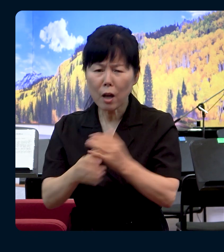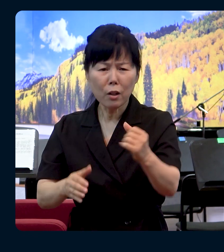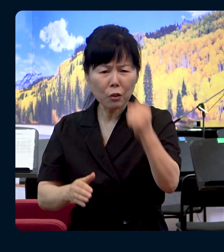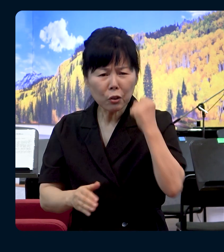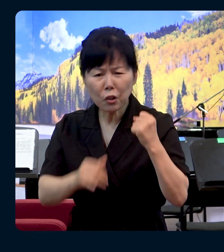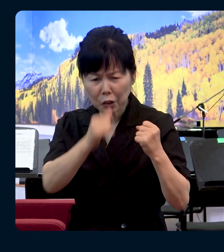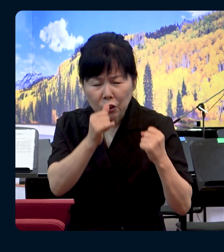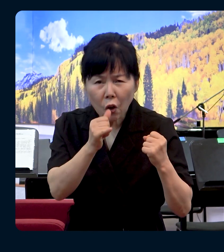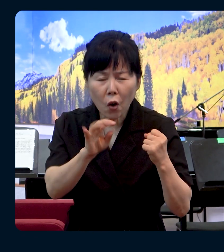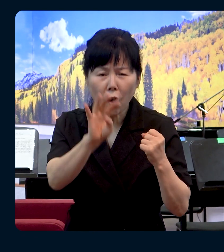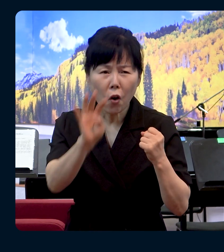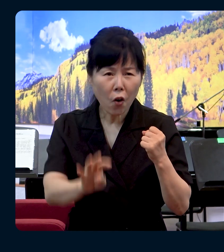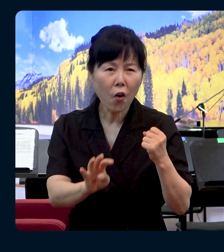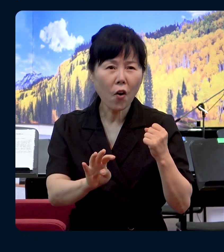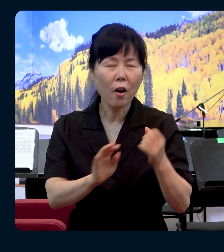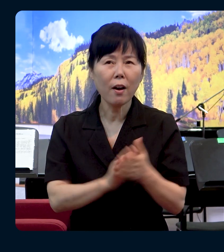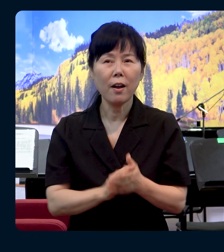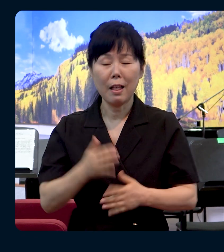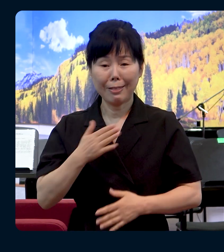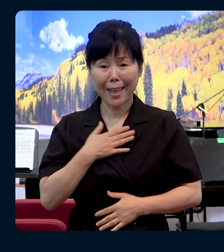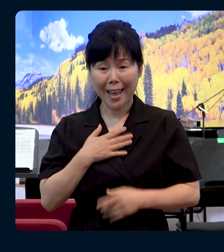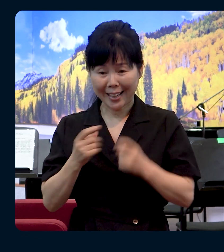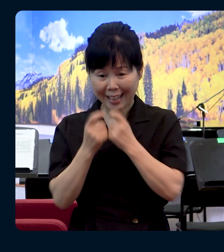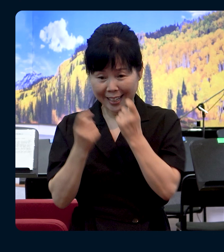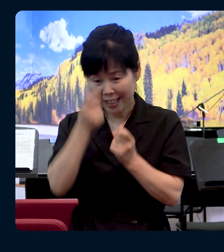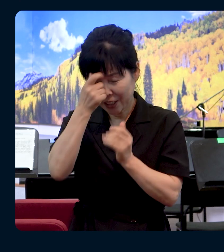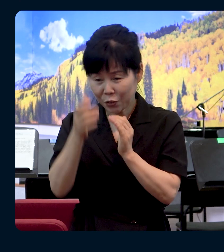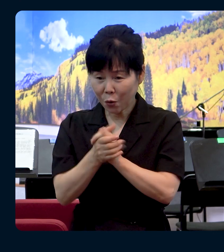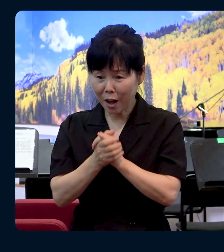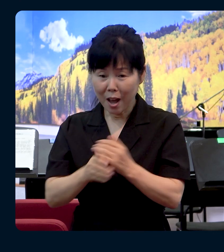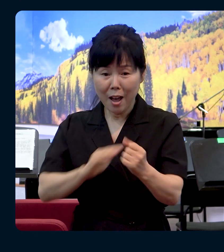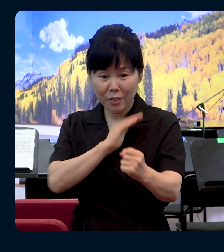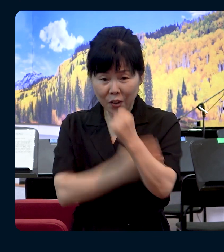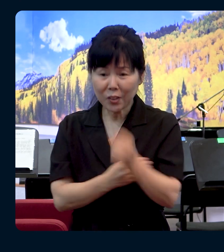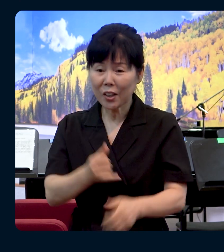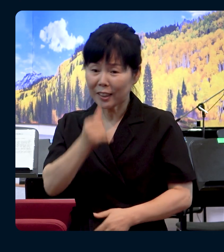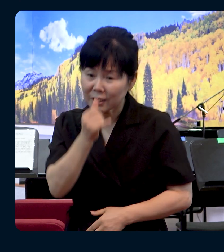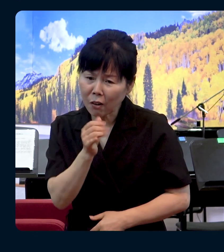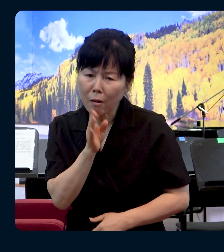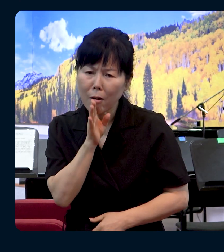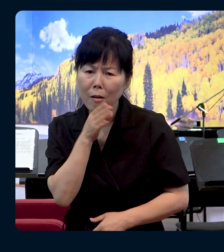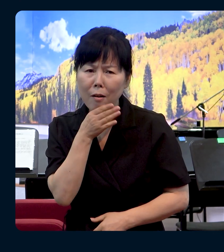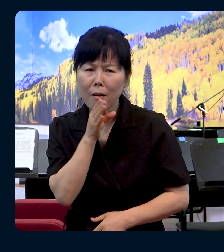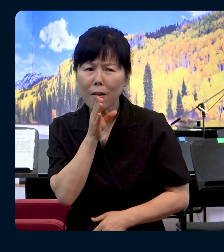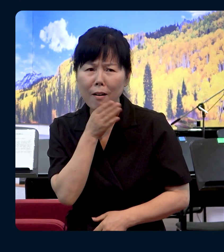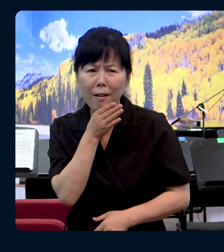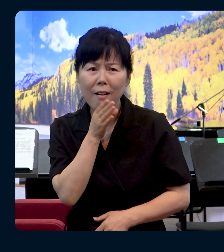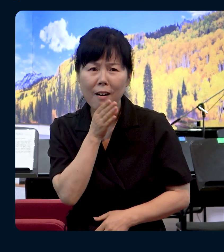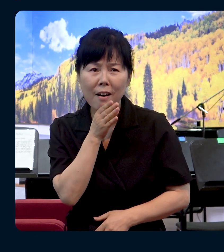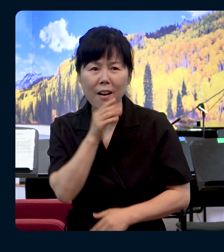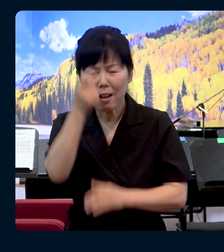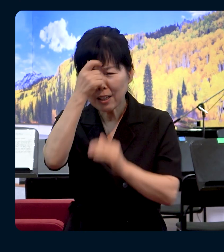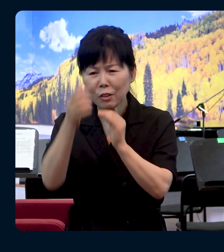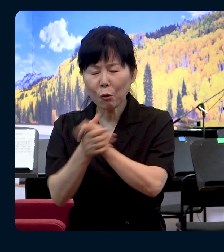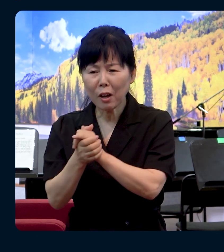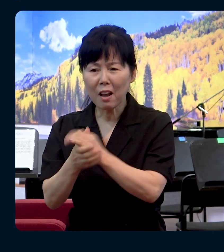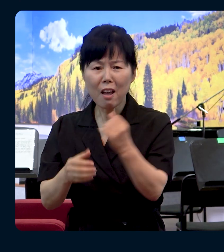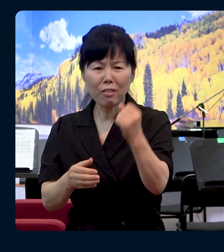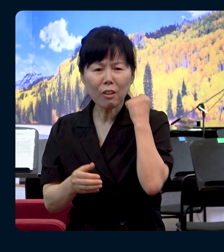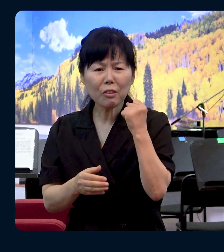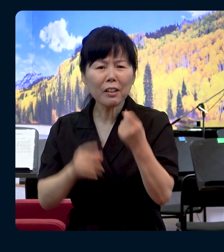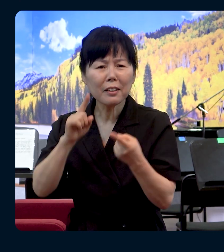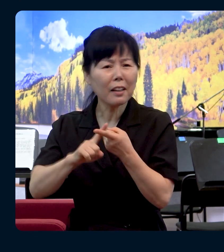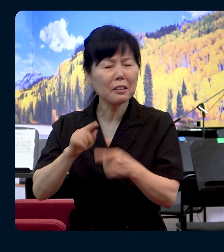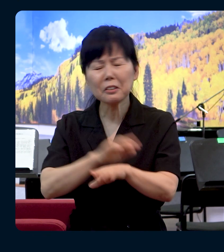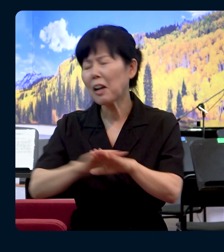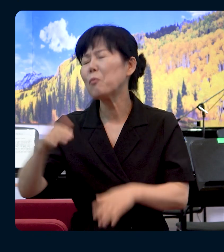있는가? 특히 나의 기도가 정말 능력이 있는가 하는 것을 의심하면서 기도의 능력에 대해서 잘 모르고 있는